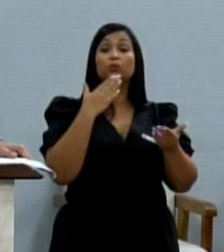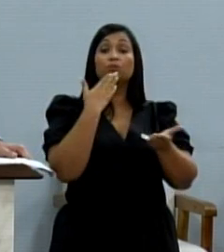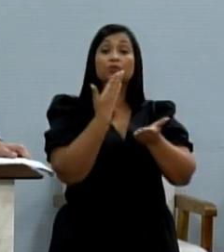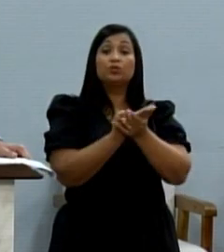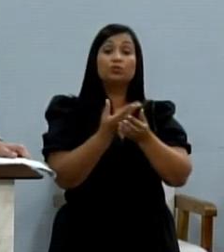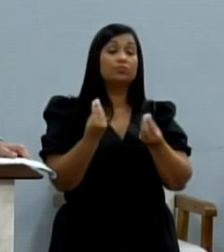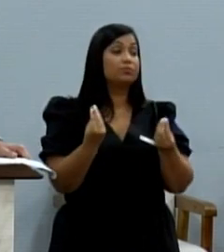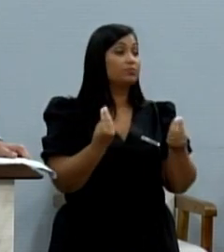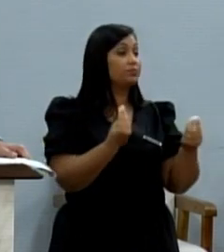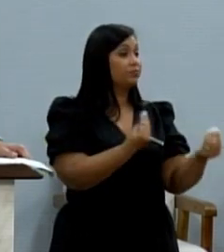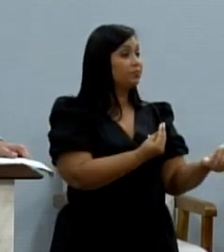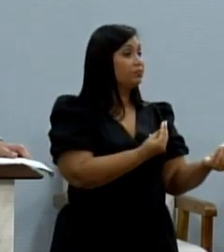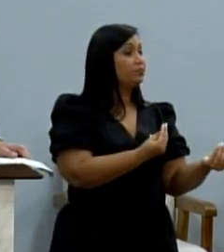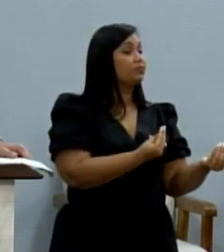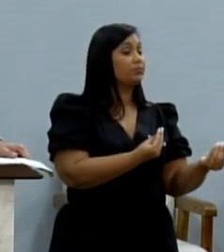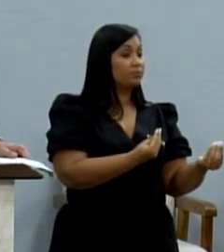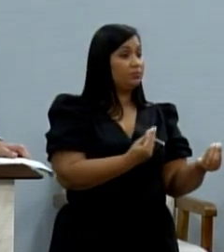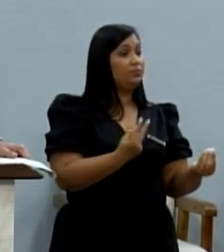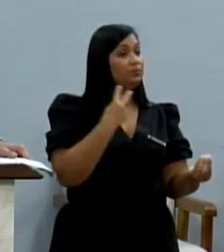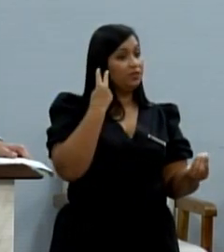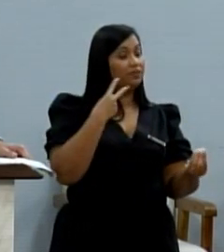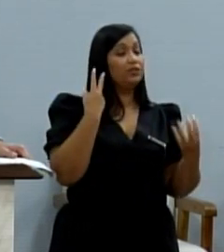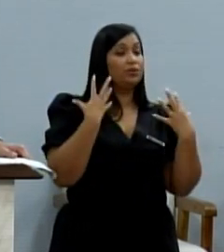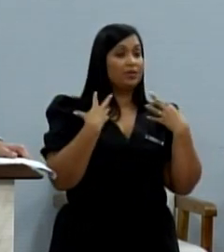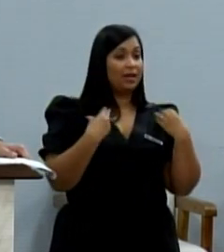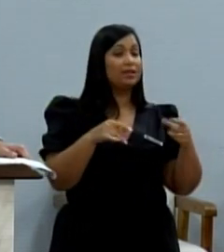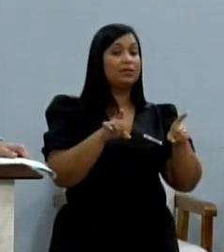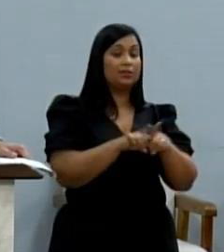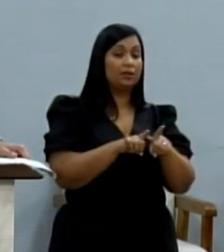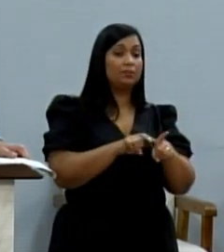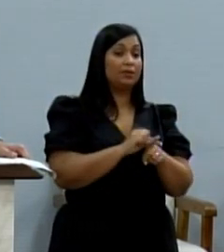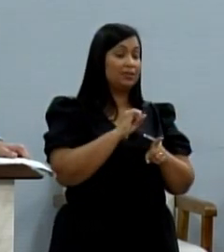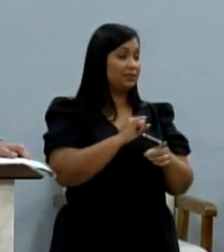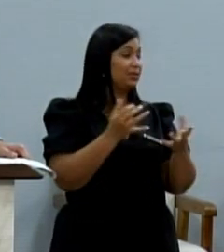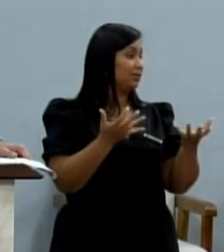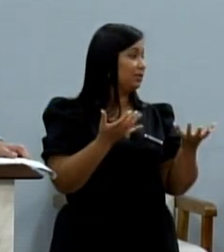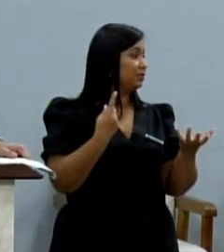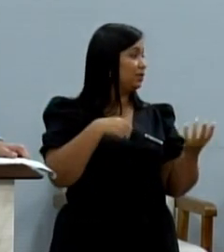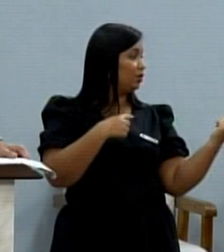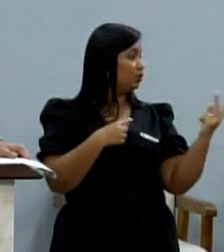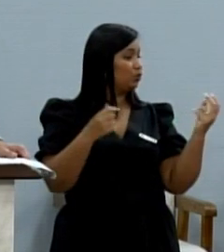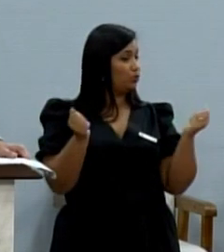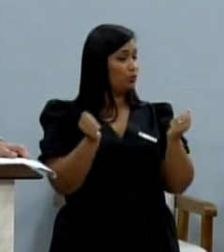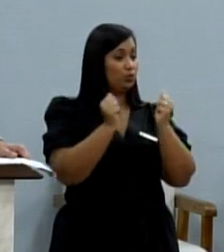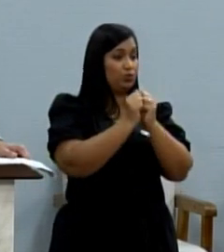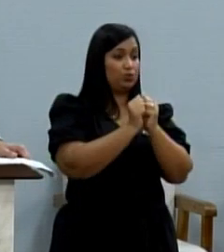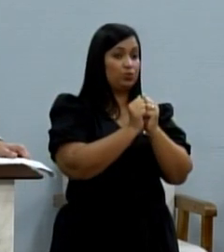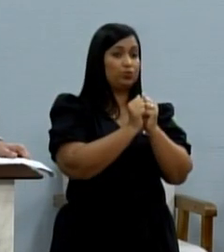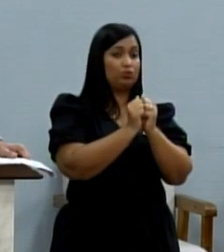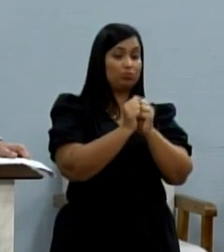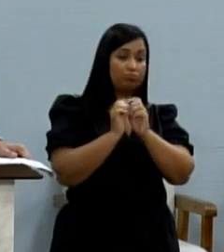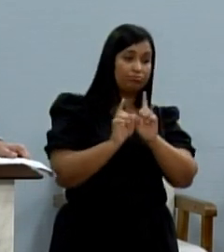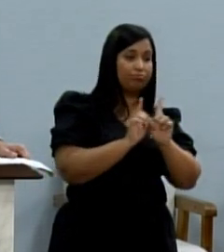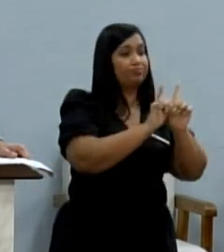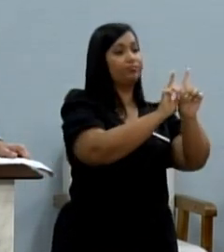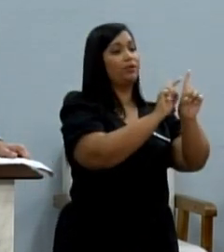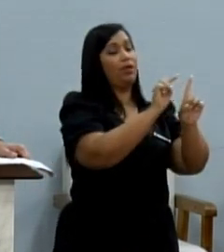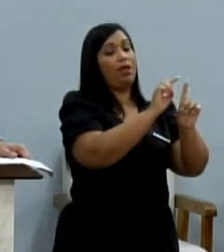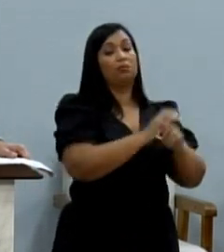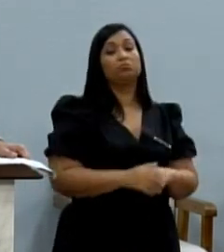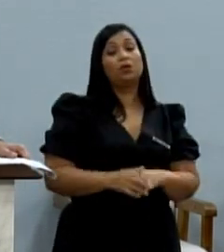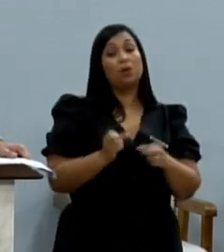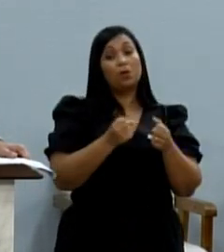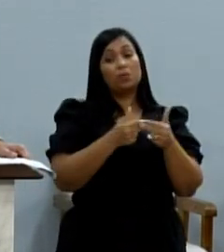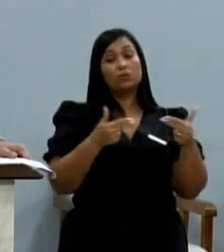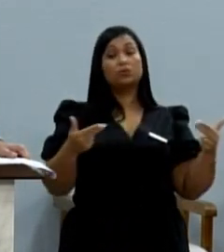vereadora Karina se a vereadora também quiser vamos juntos lá tem algumas pendências algumas